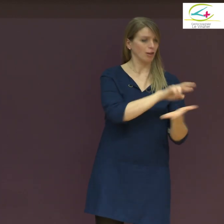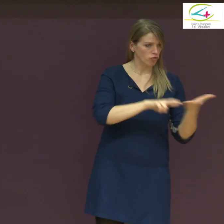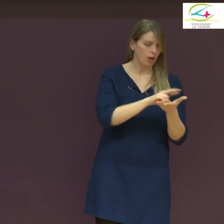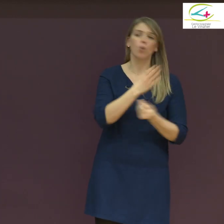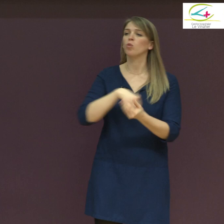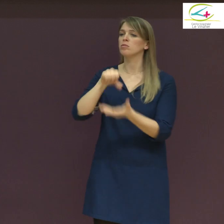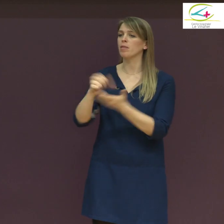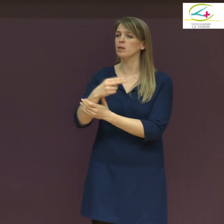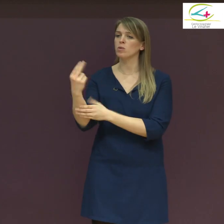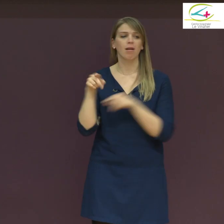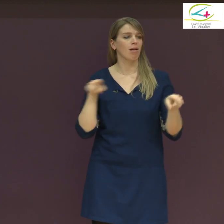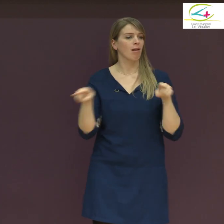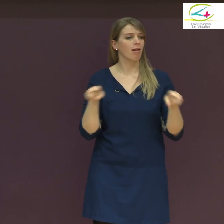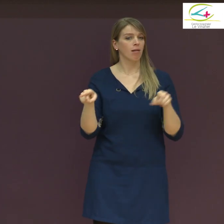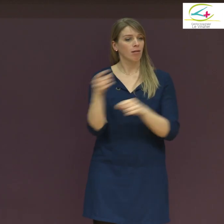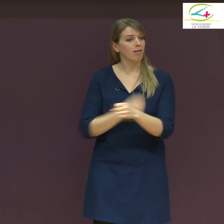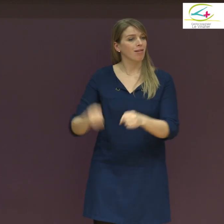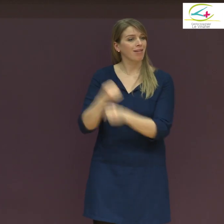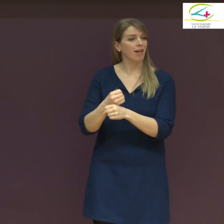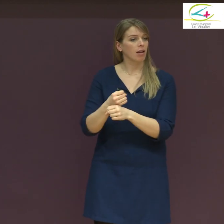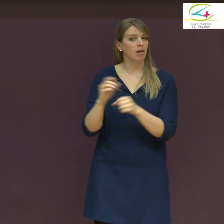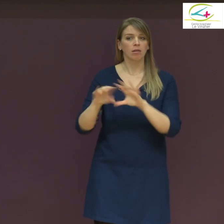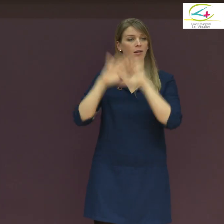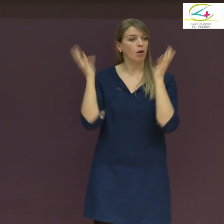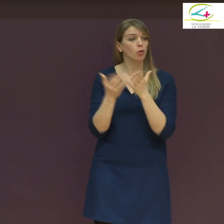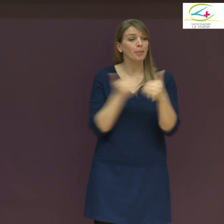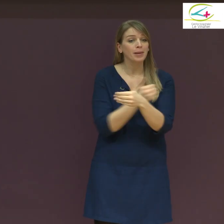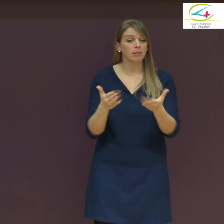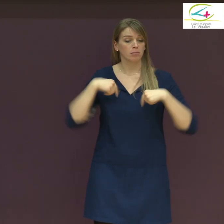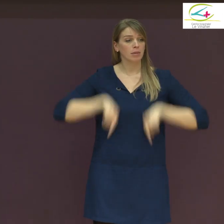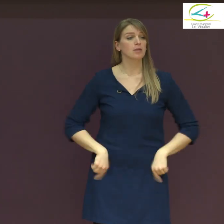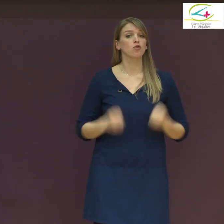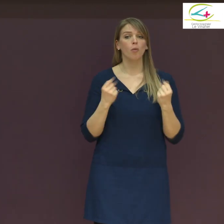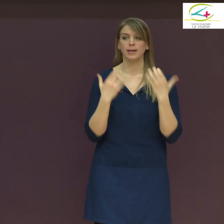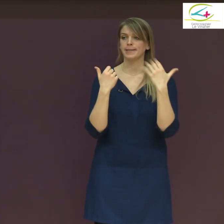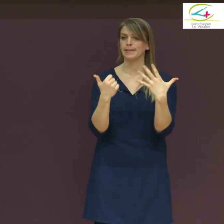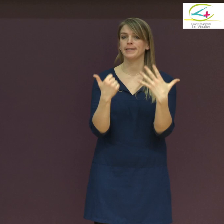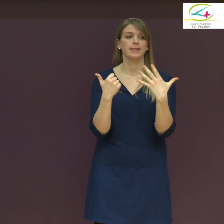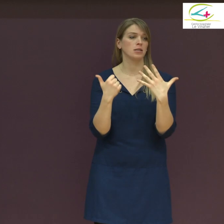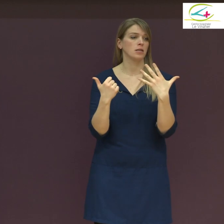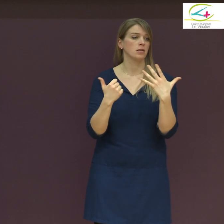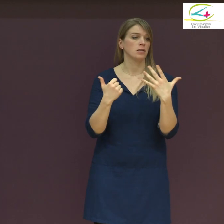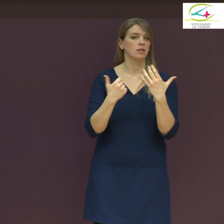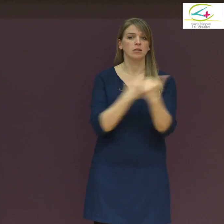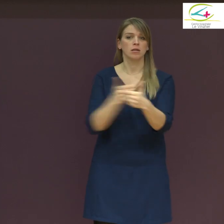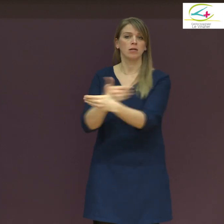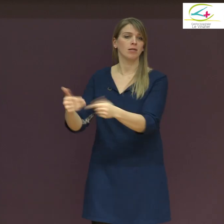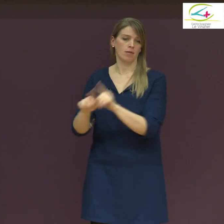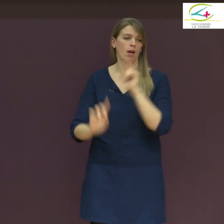ressources et de résilience, il s'est créé autour de 6 ministères, ce qui renforce ce que tu disais sur l'interministériel.